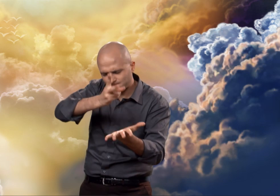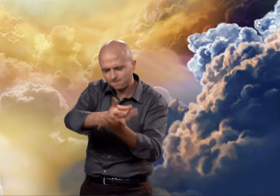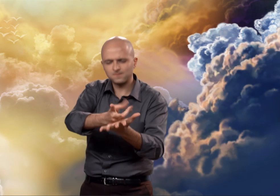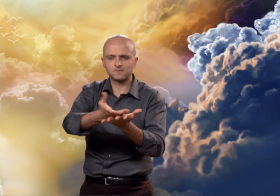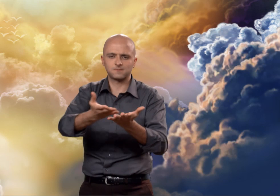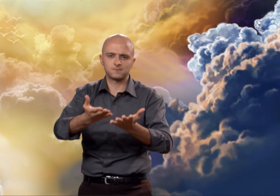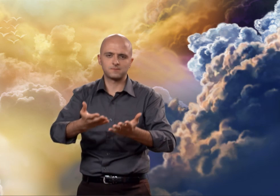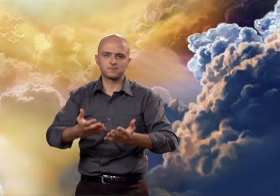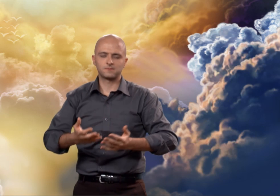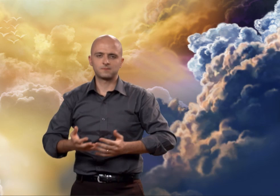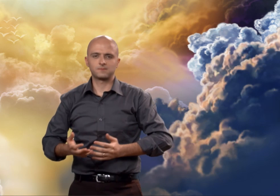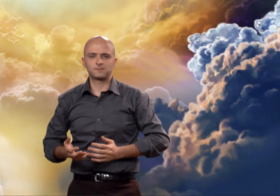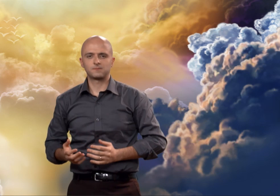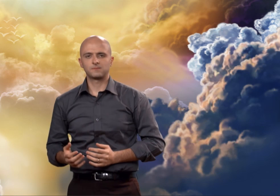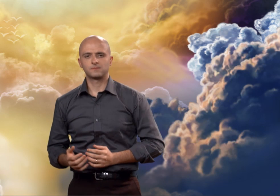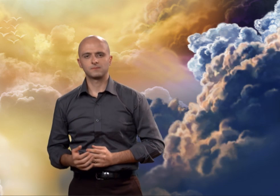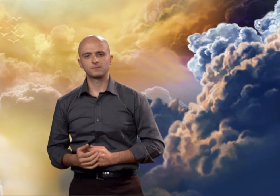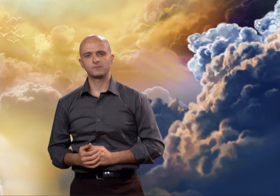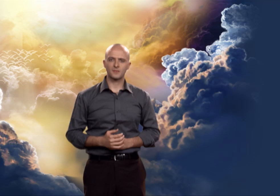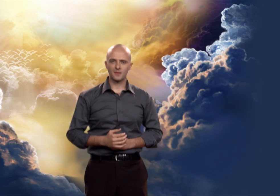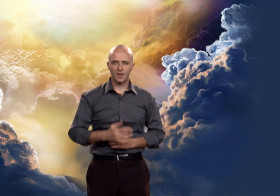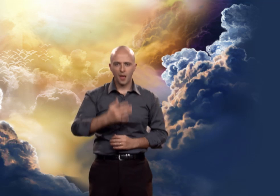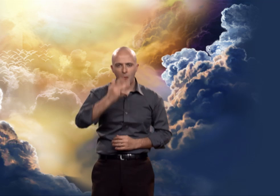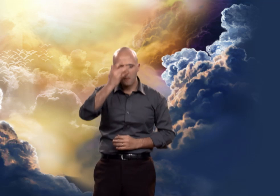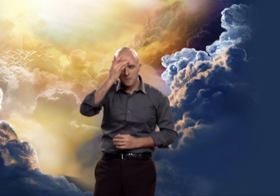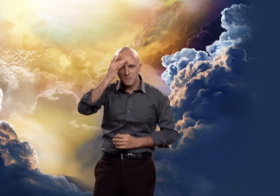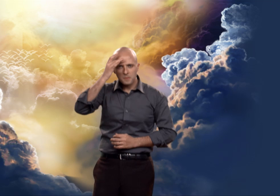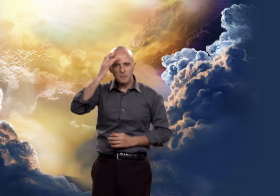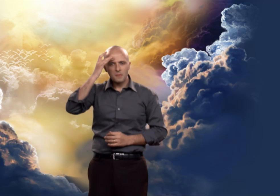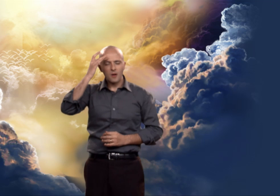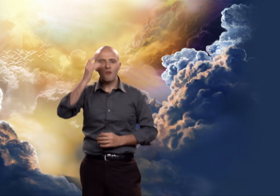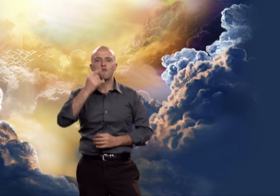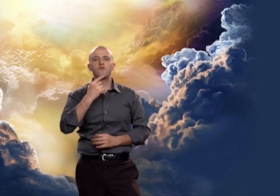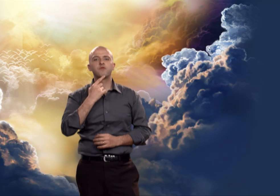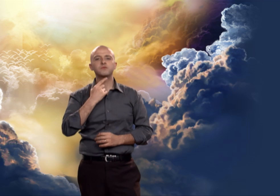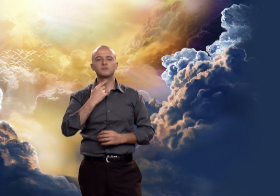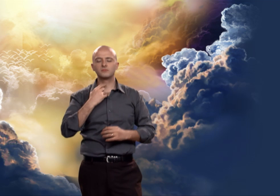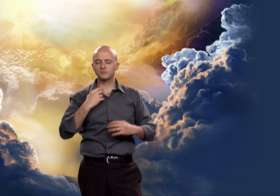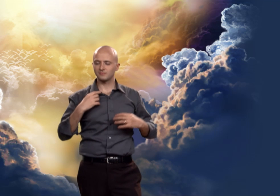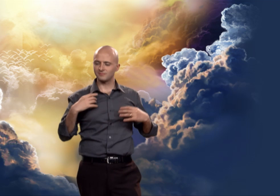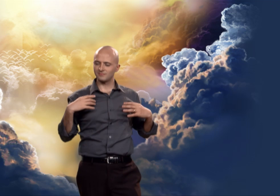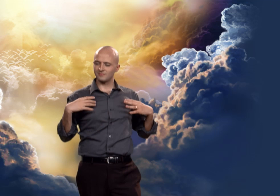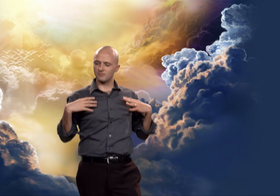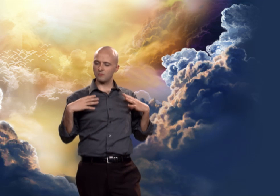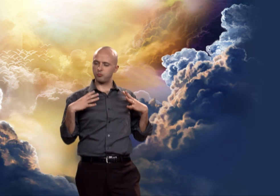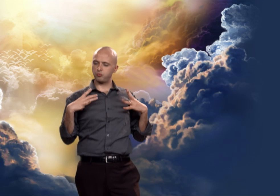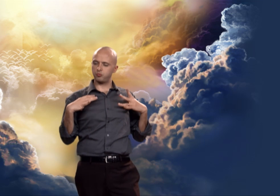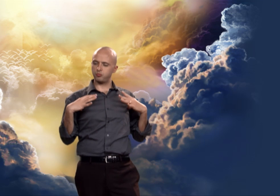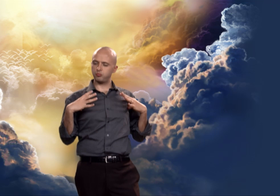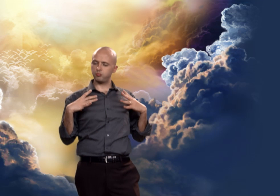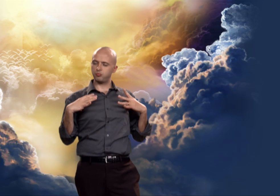Deus conceder-nos, em resposta à oração feita com fé, aquilo que Ele não concederia se não pedíssemos assim.